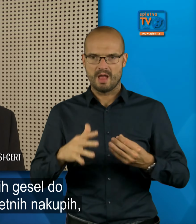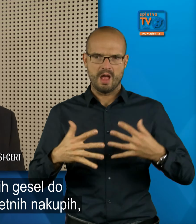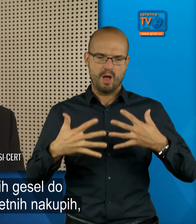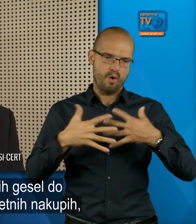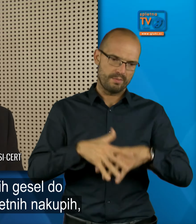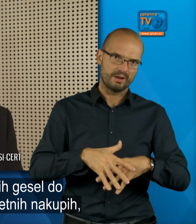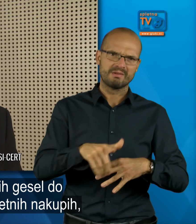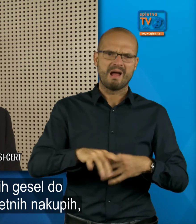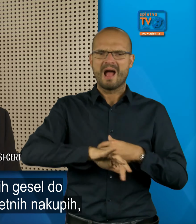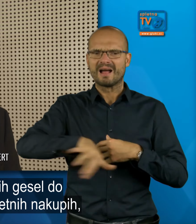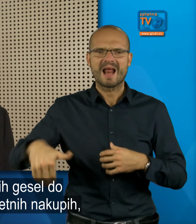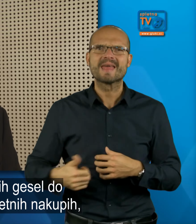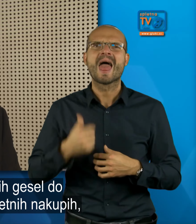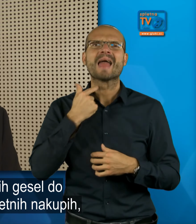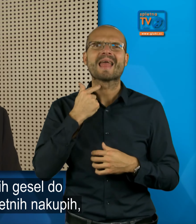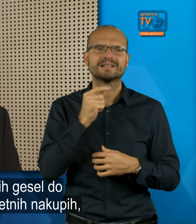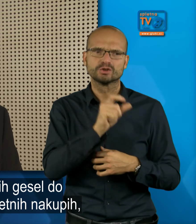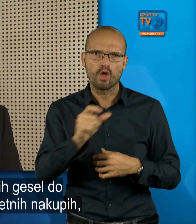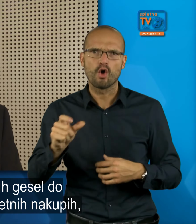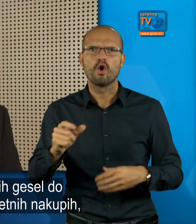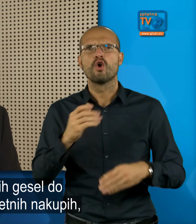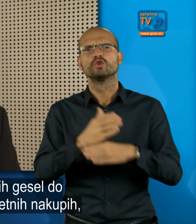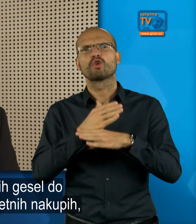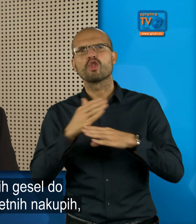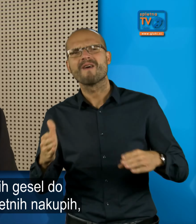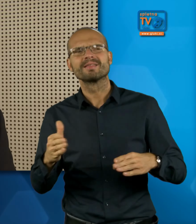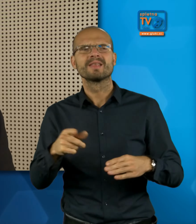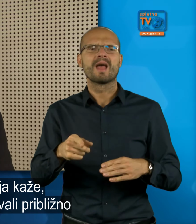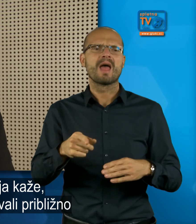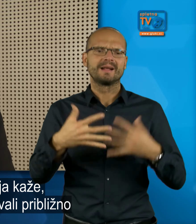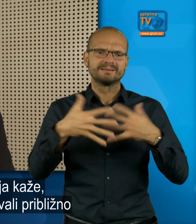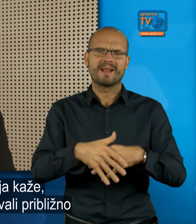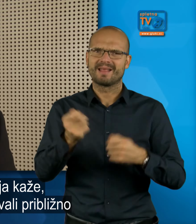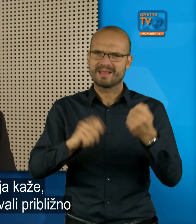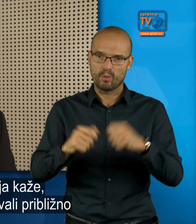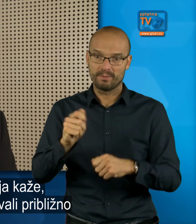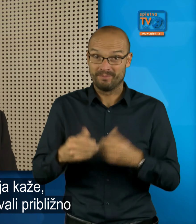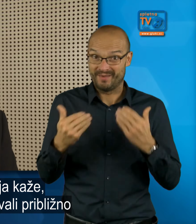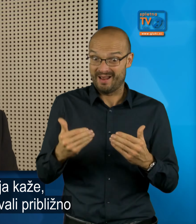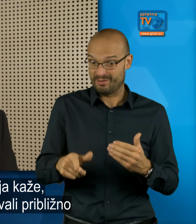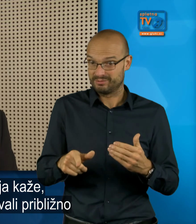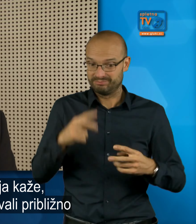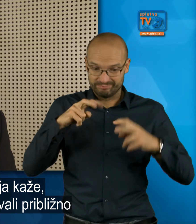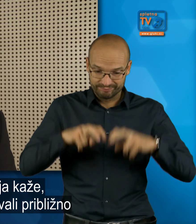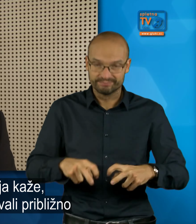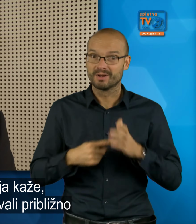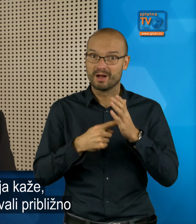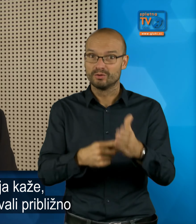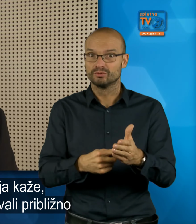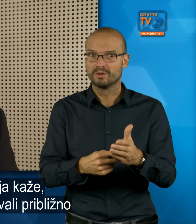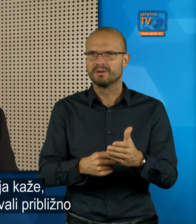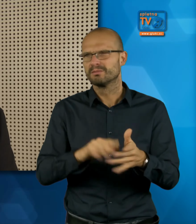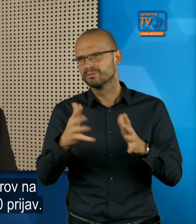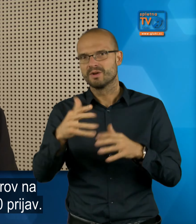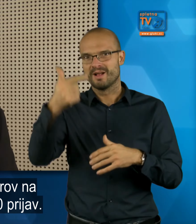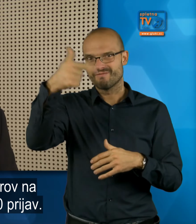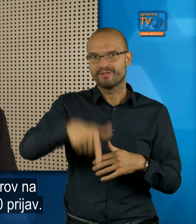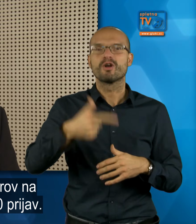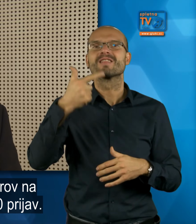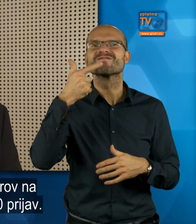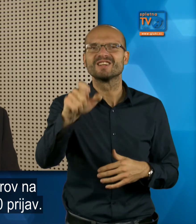od kraj gesel do oškodovanj pri spletnih nakupih, letos projekcija kaže, da bomo obravnavali